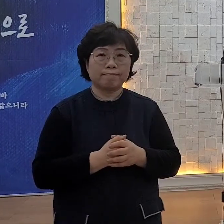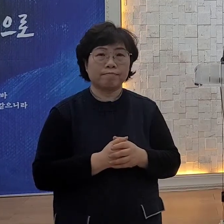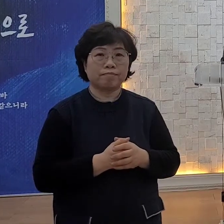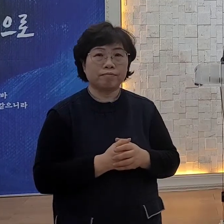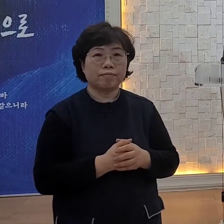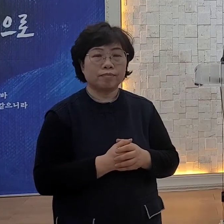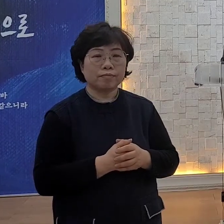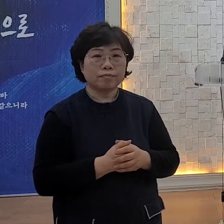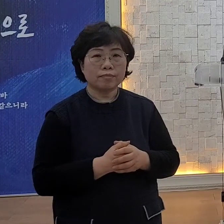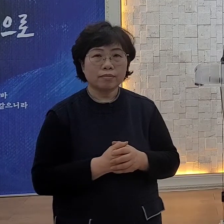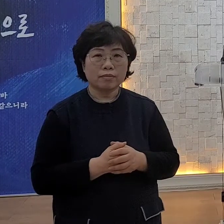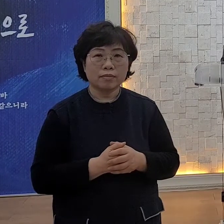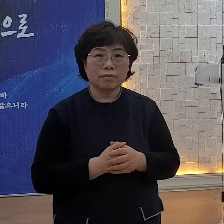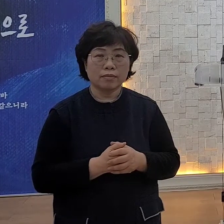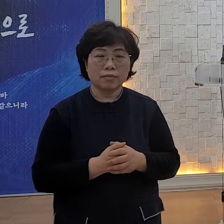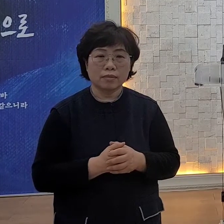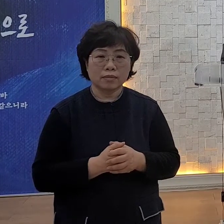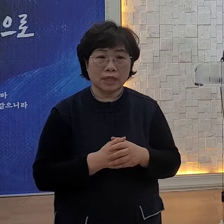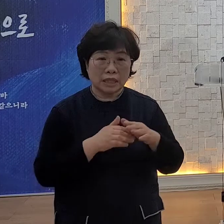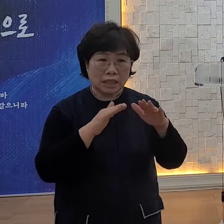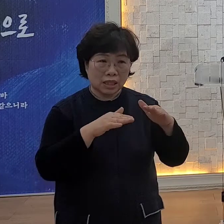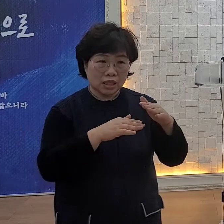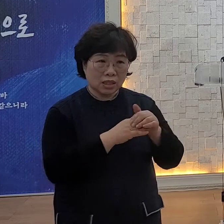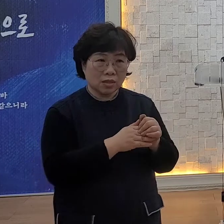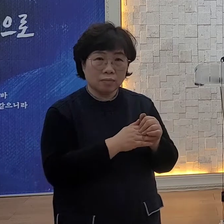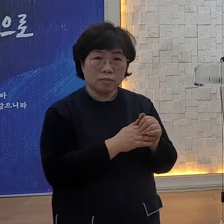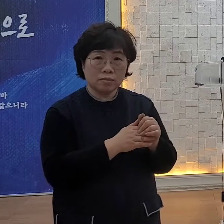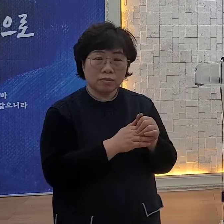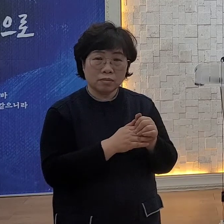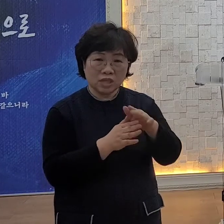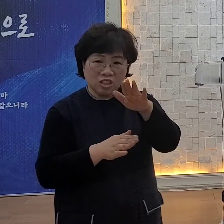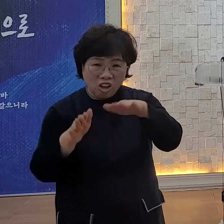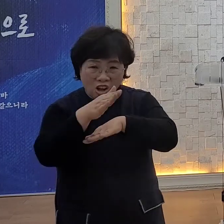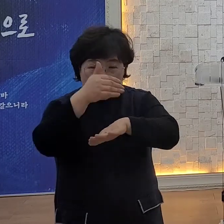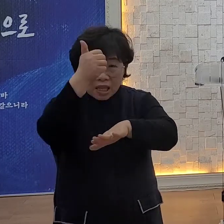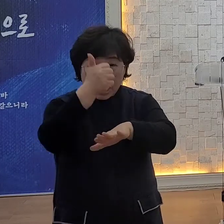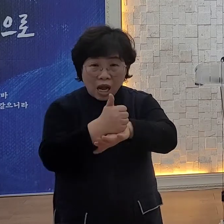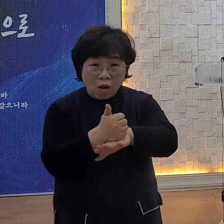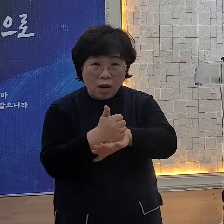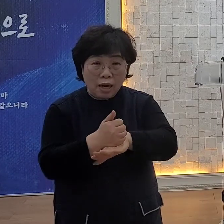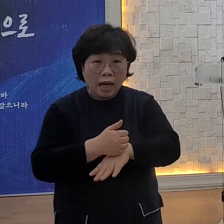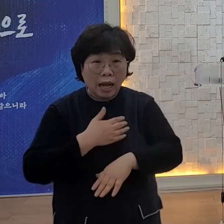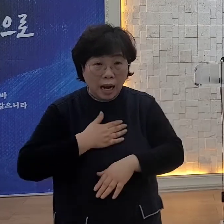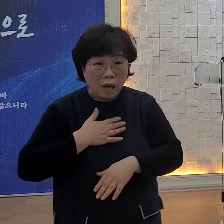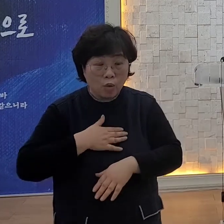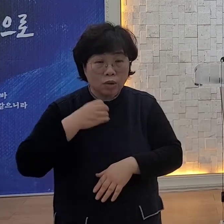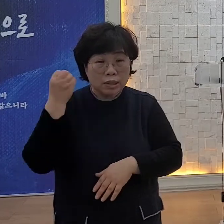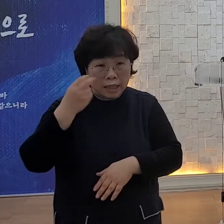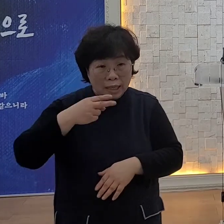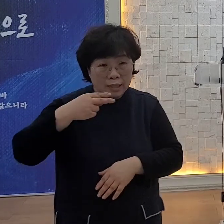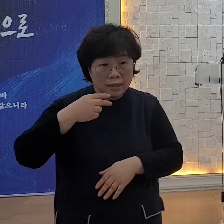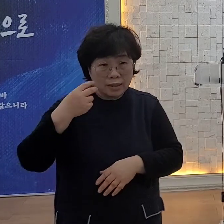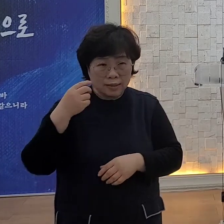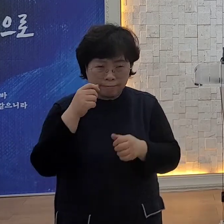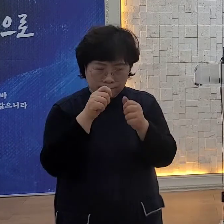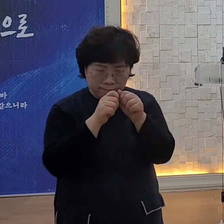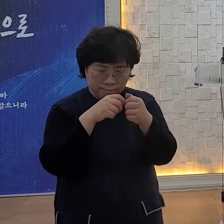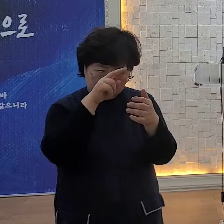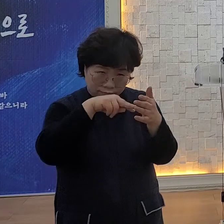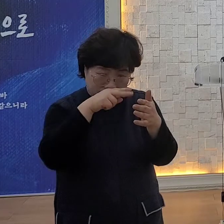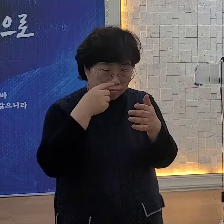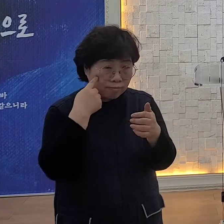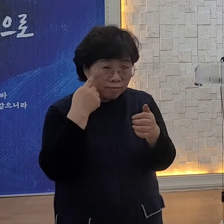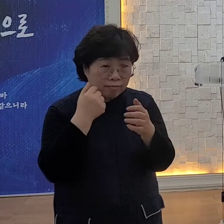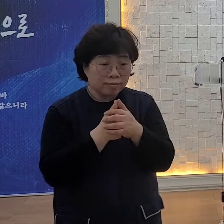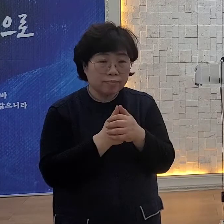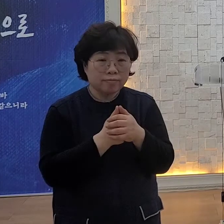하는데 지금 이게 영리의 결과다라는 것을 알고 26절 27절 우리 다시